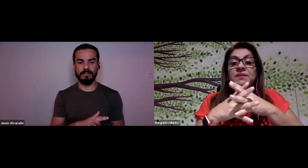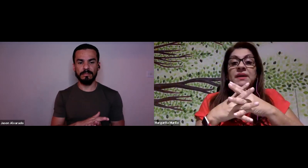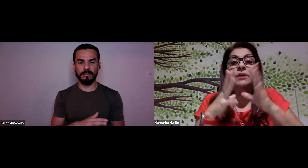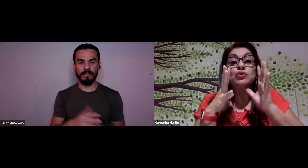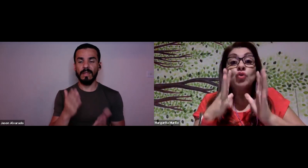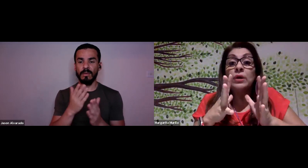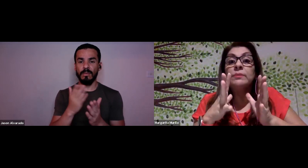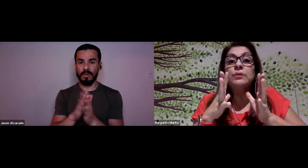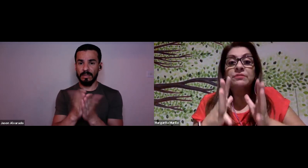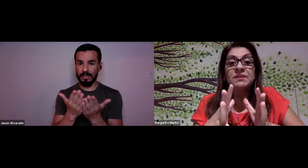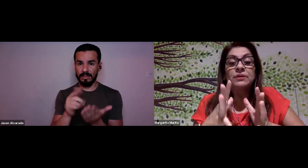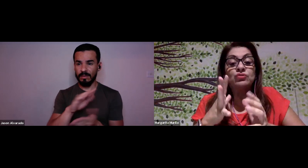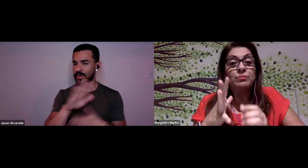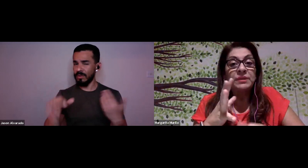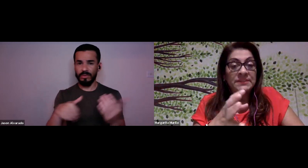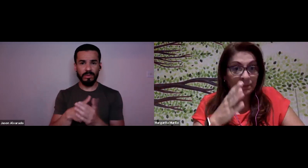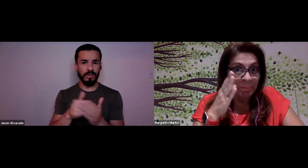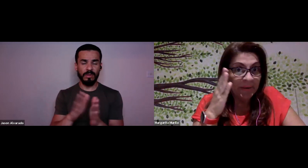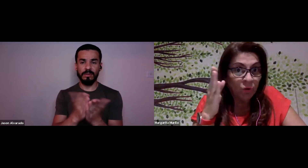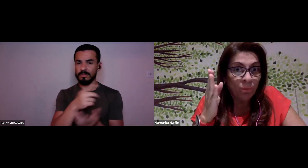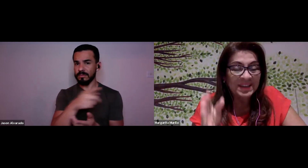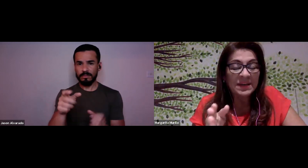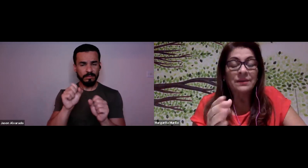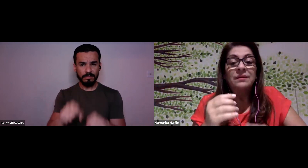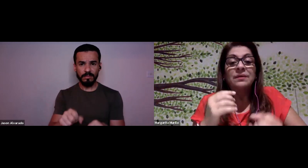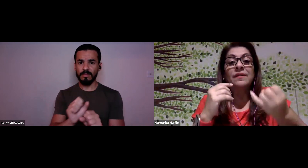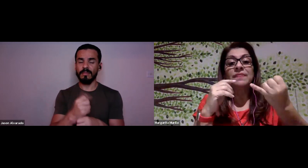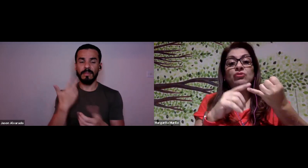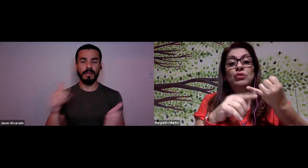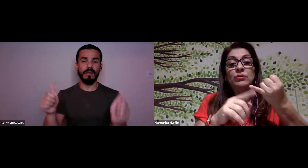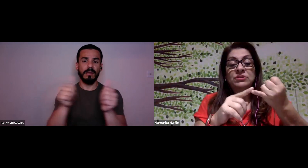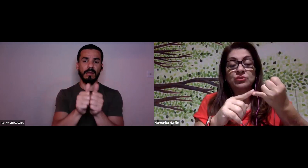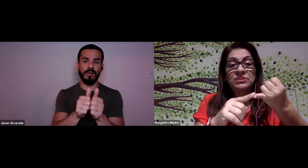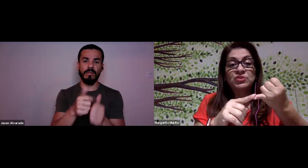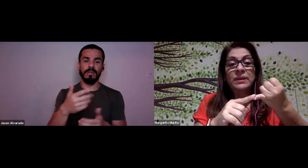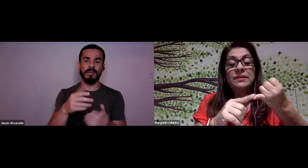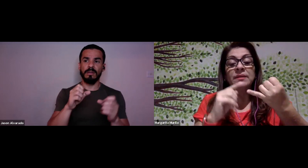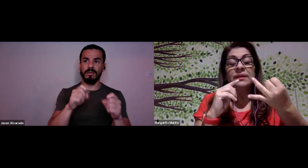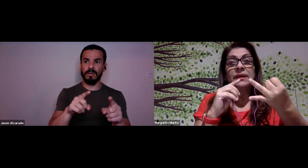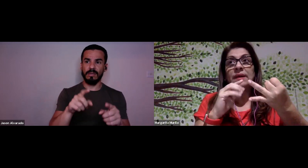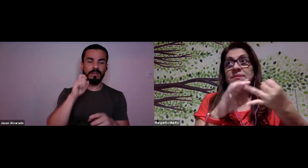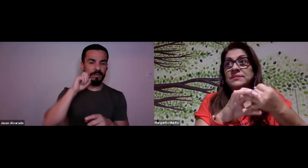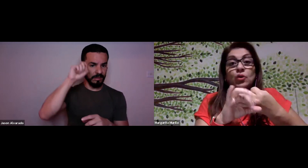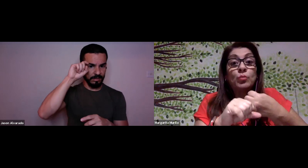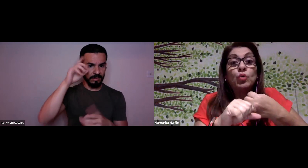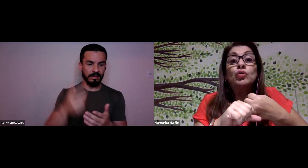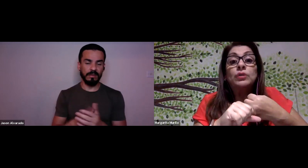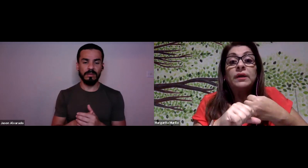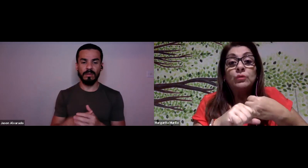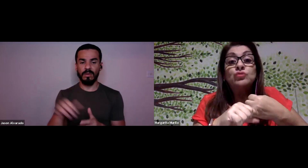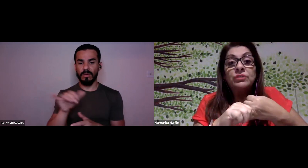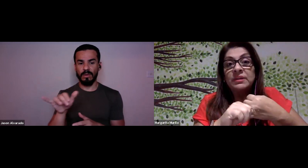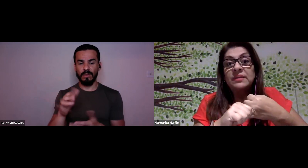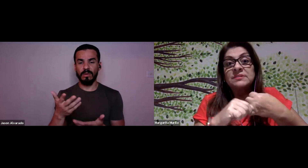bibliografía toda la bibliografía que usted pueda hacer para acompañar tanto la educación sexual este como